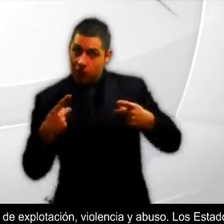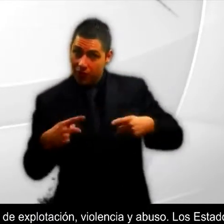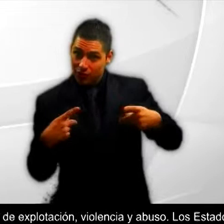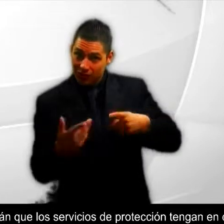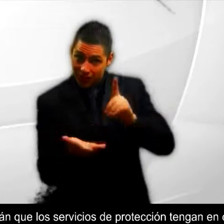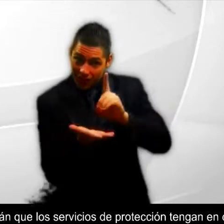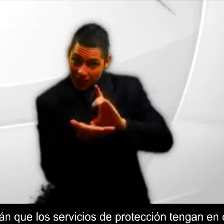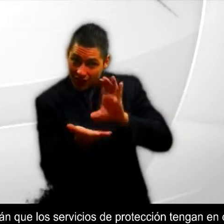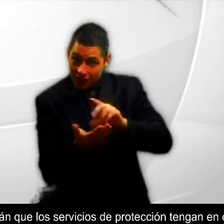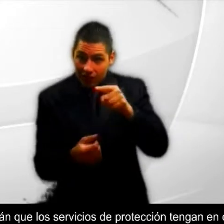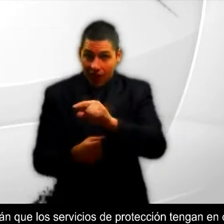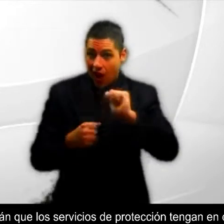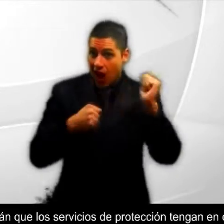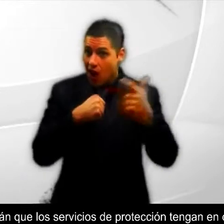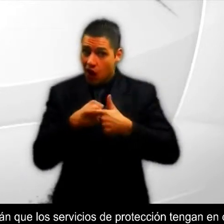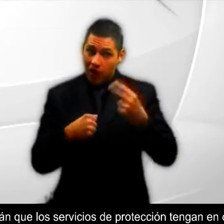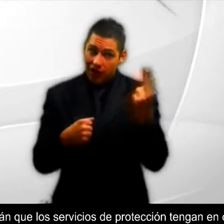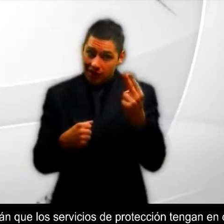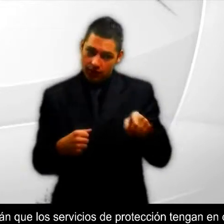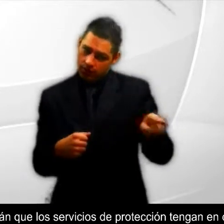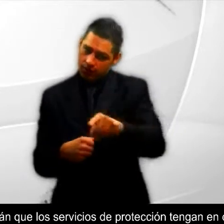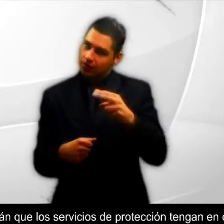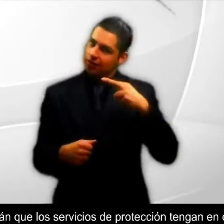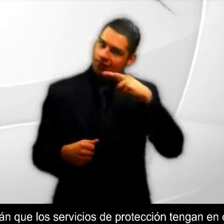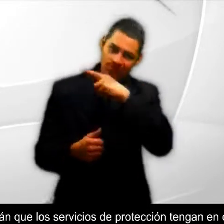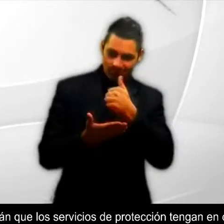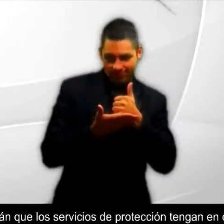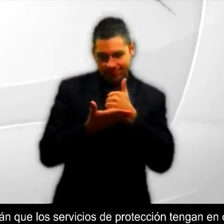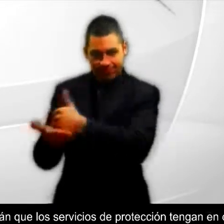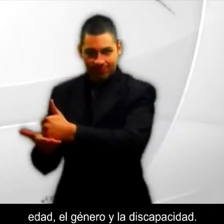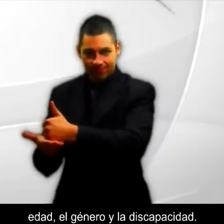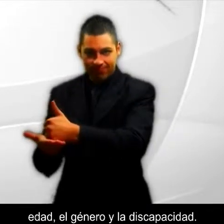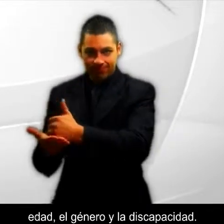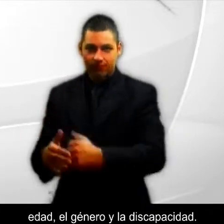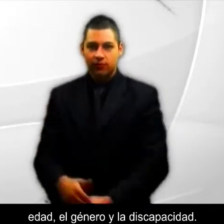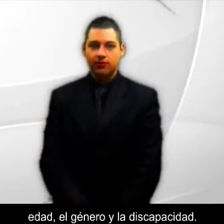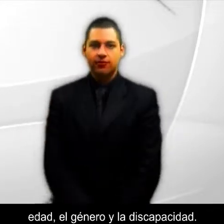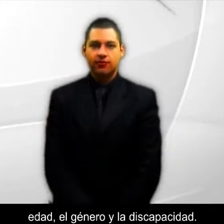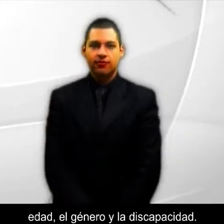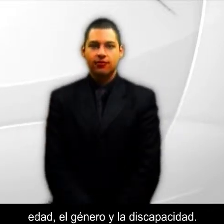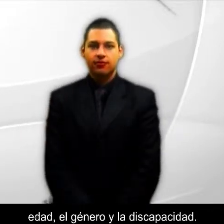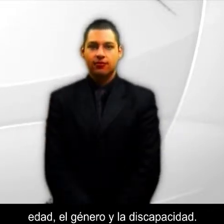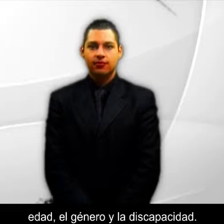asegurarán que los servicios de protección tengan en cuenta la edad, el género y la discapacidad.